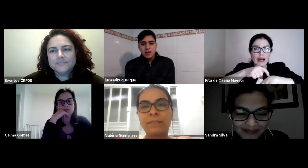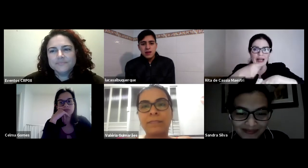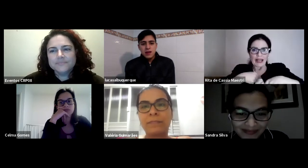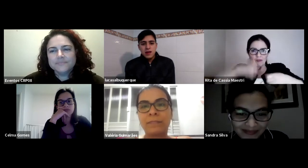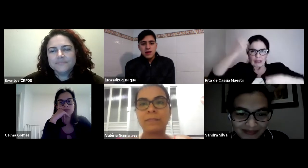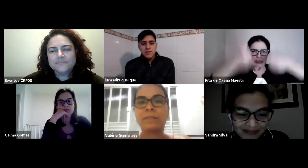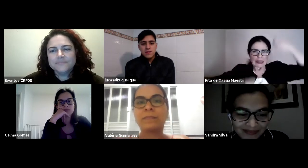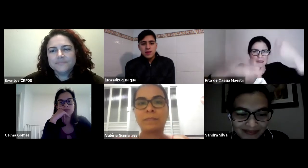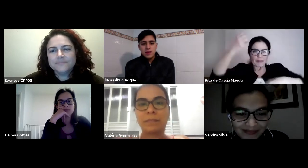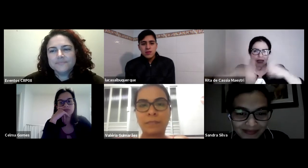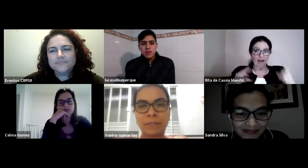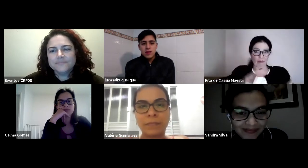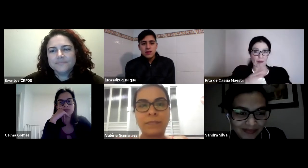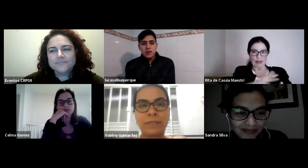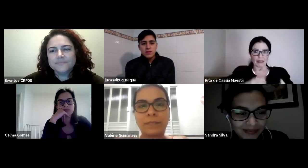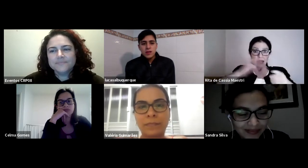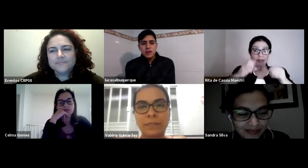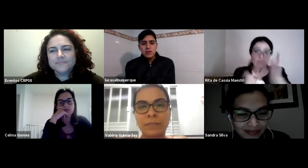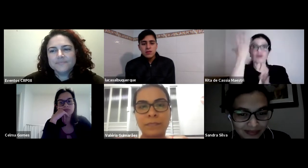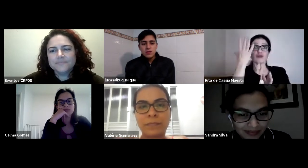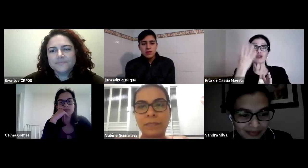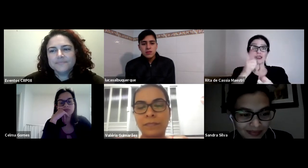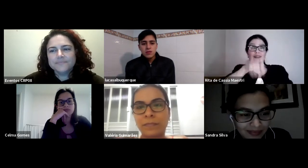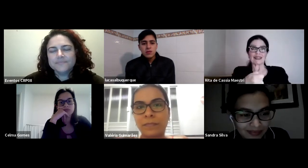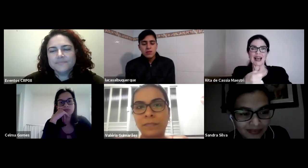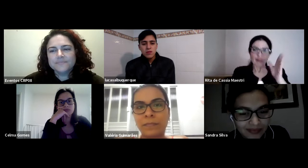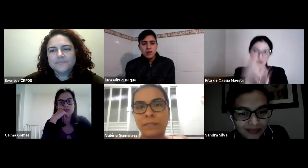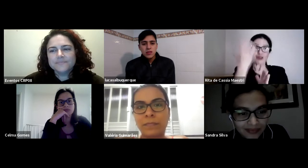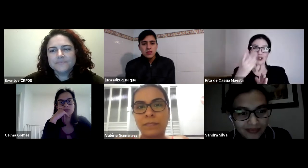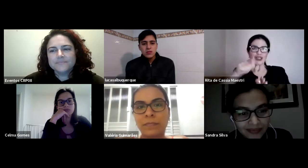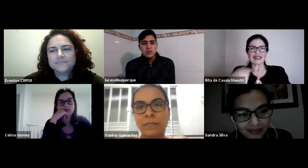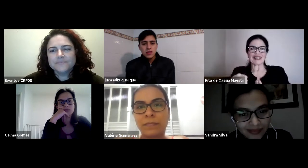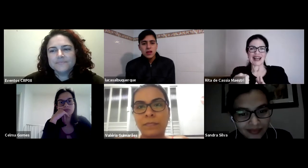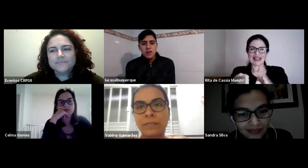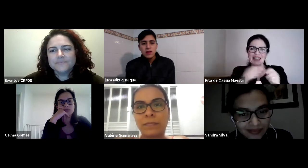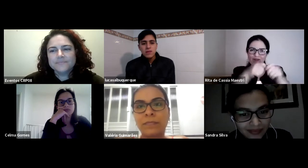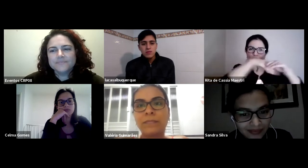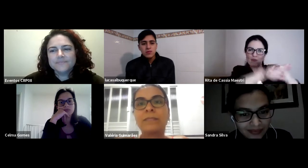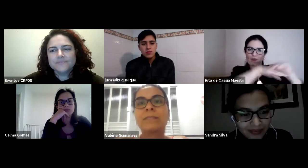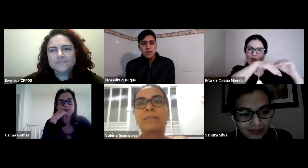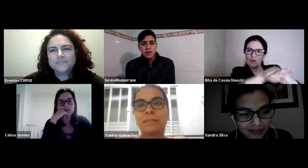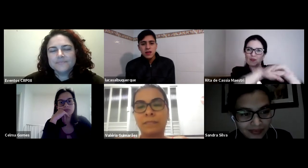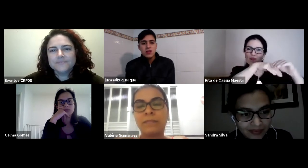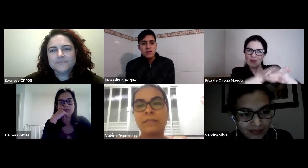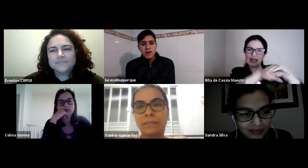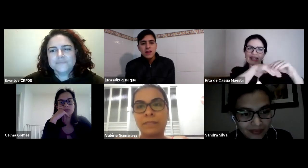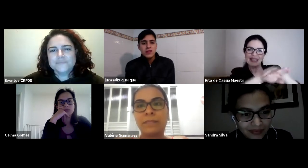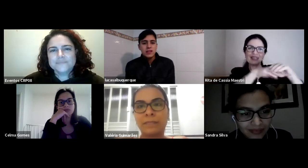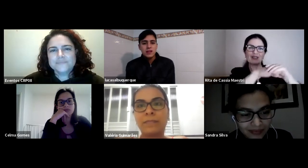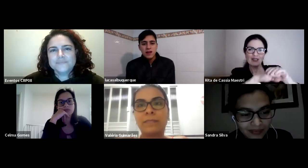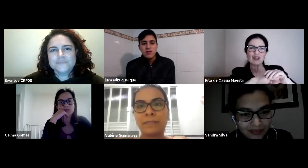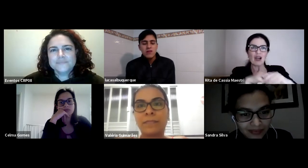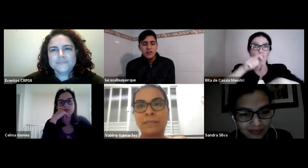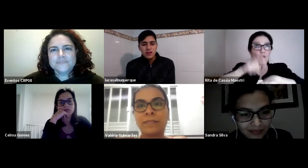sinais, tinha momentos que eu estava estudando algum conteúdo, alguma coisa, e surgia um sinal ali junto com o paciente, a gente guardava